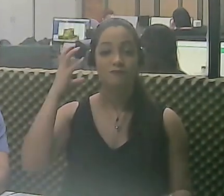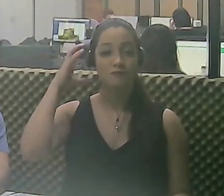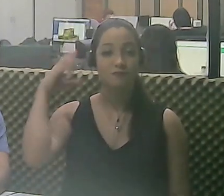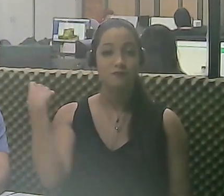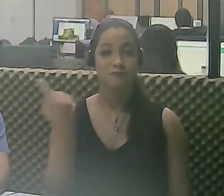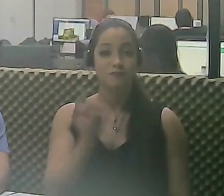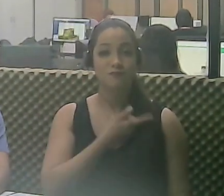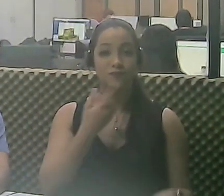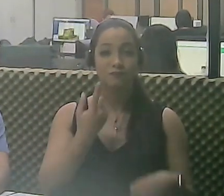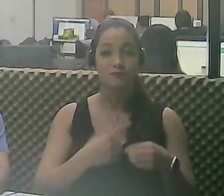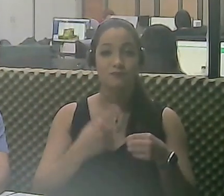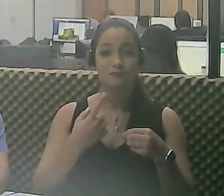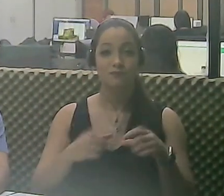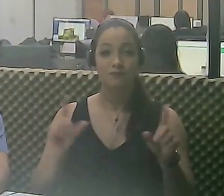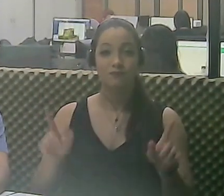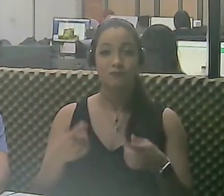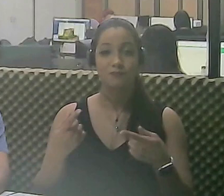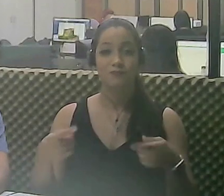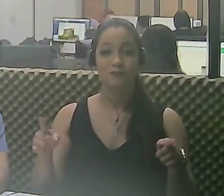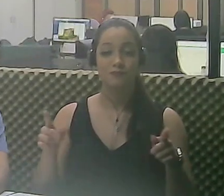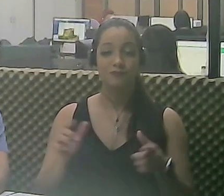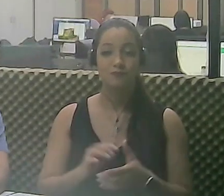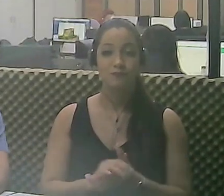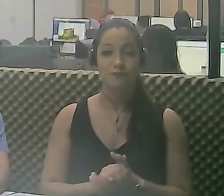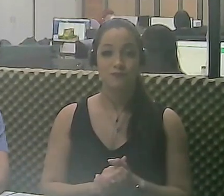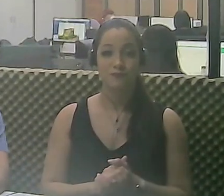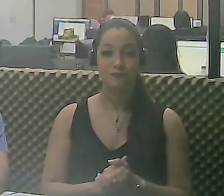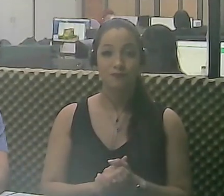Rádio Nossa Cidade.